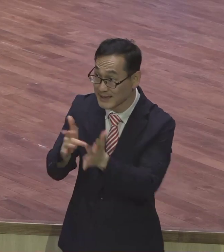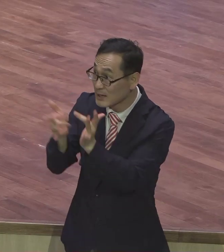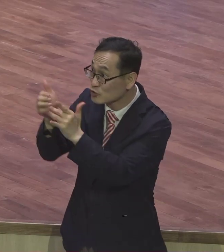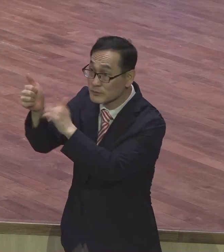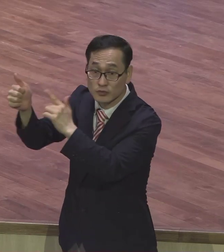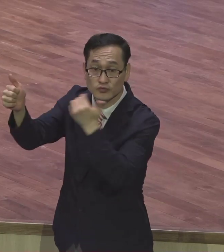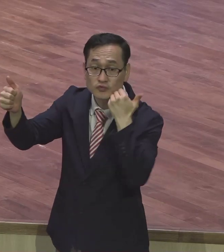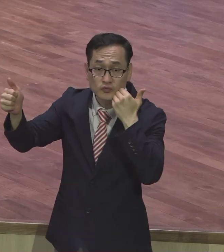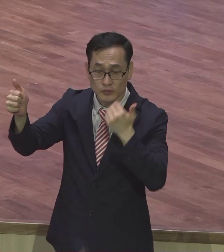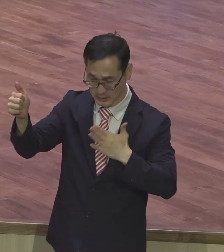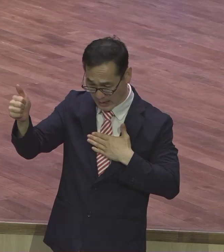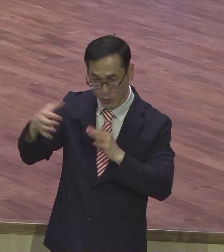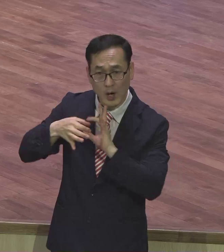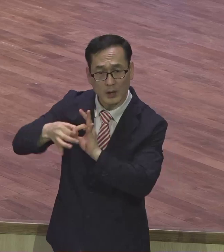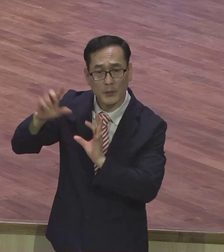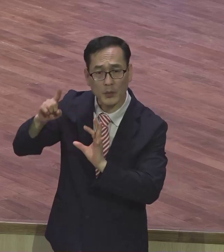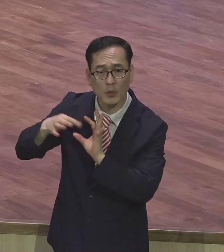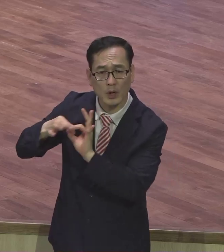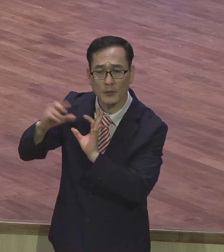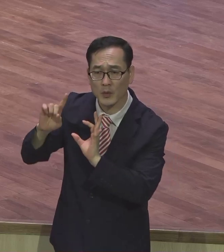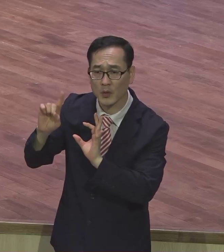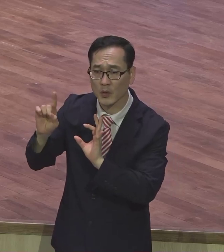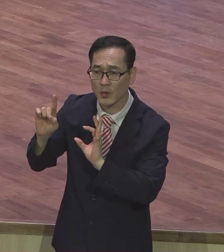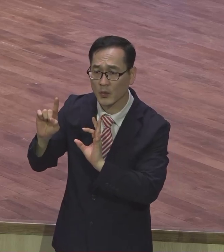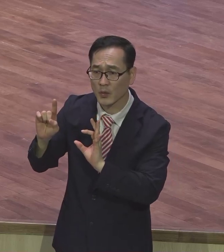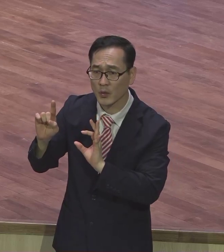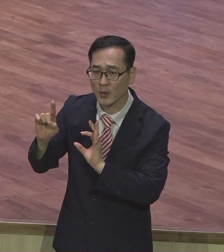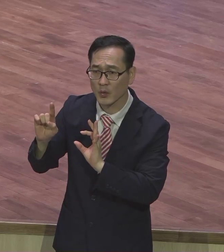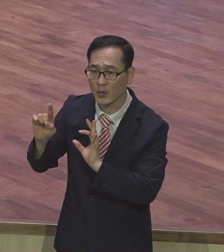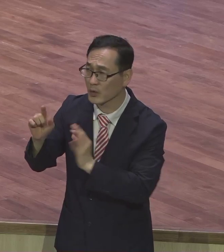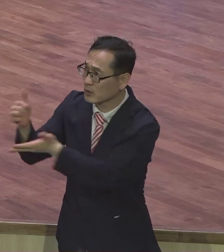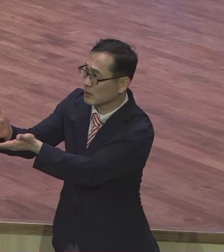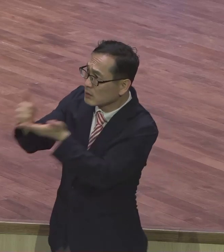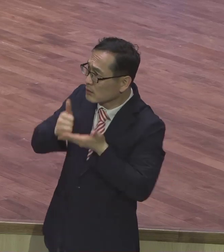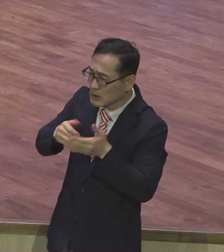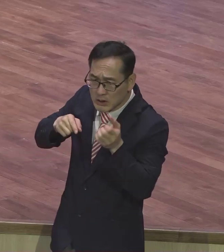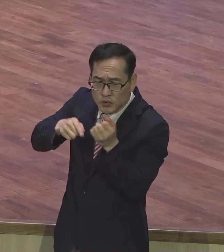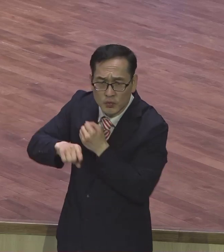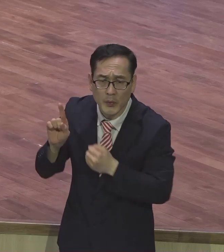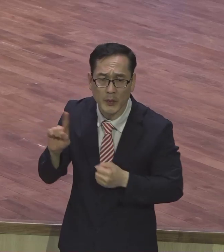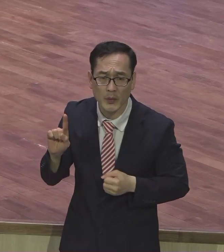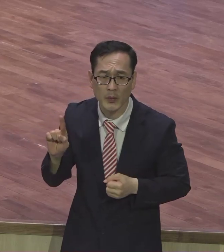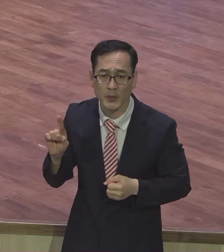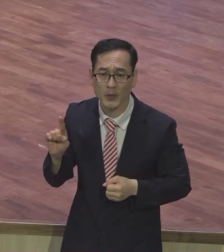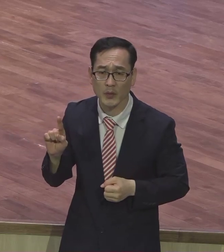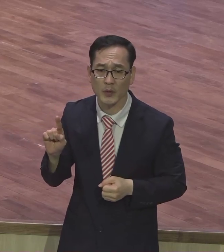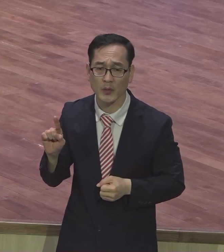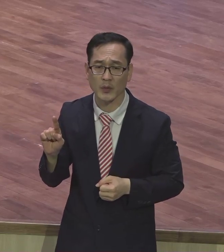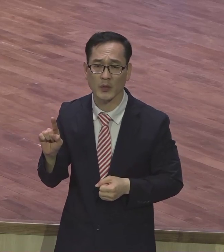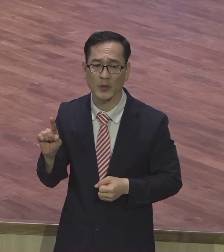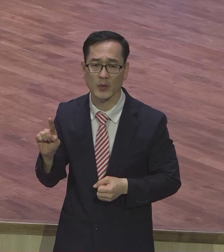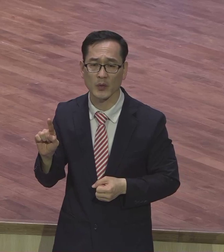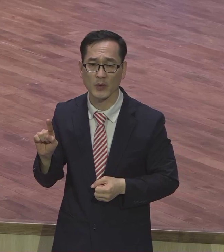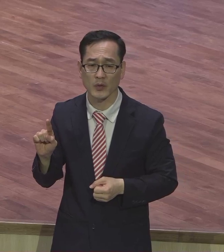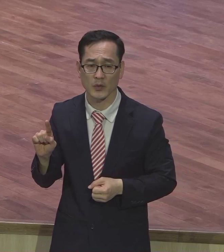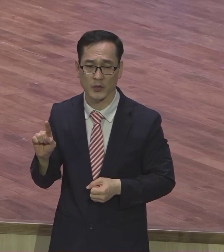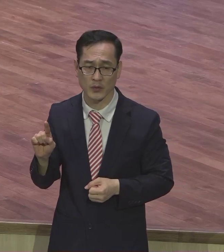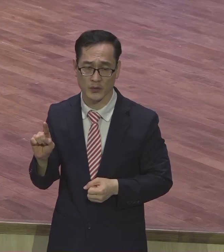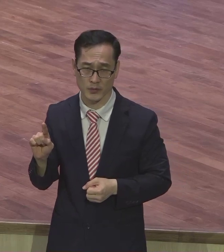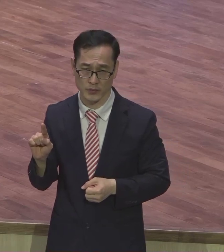무엇을 하시는 햇기에 주인으로 무엇이야만 하는가 사람들이 궁금해 하죠